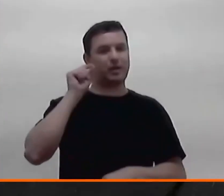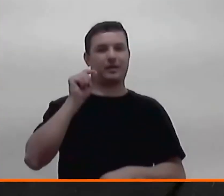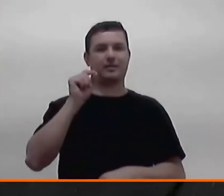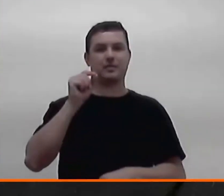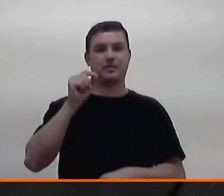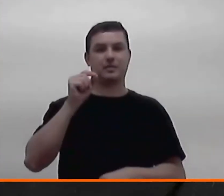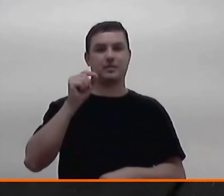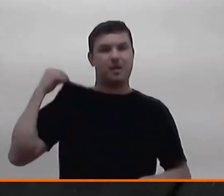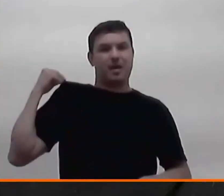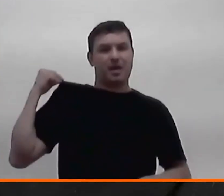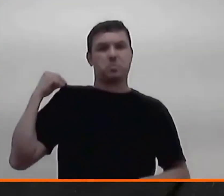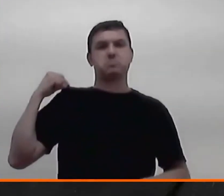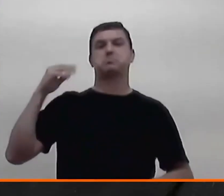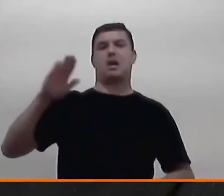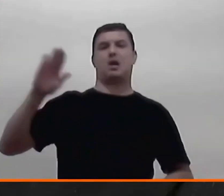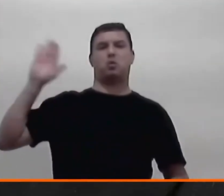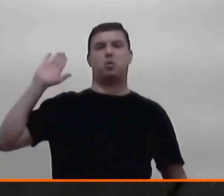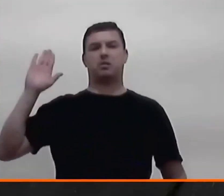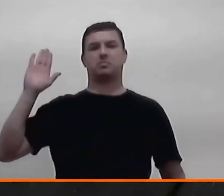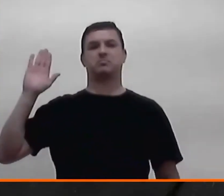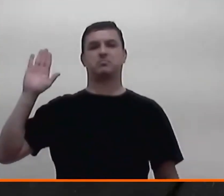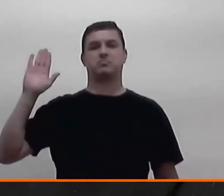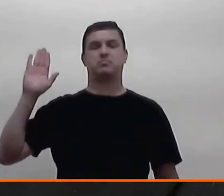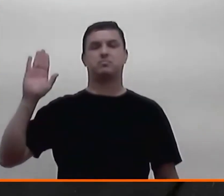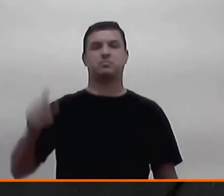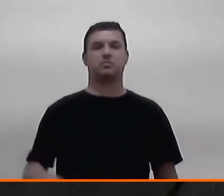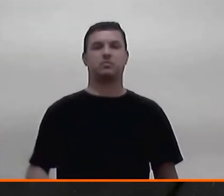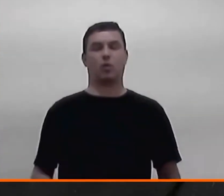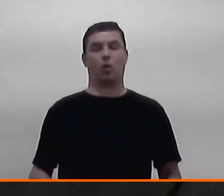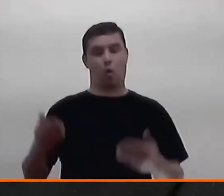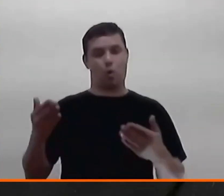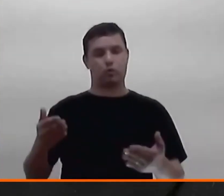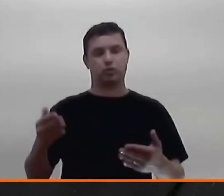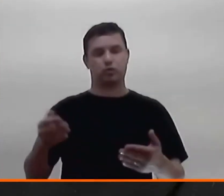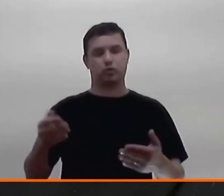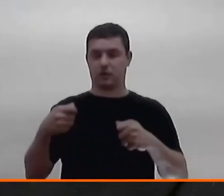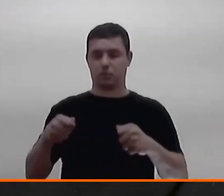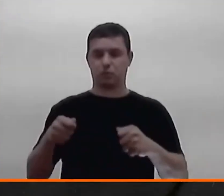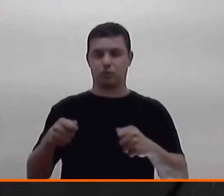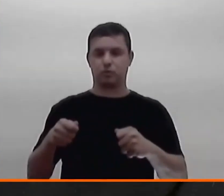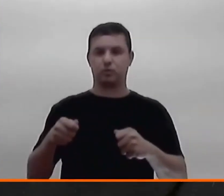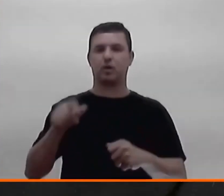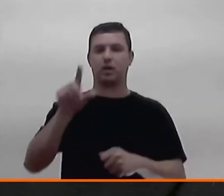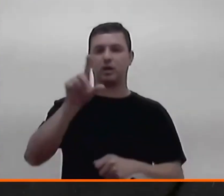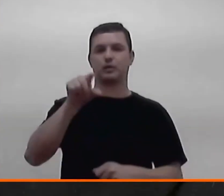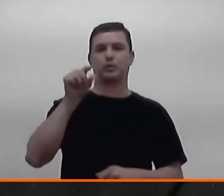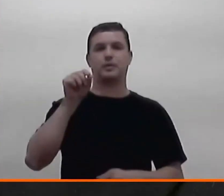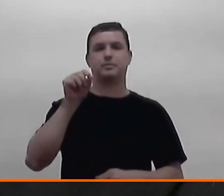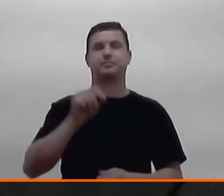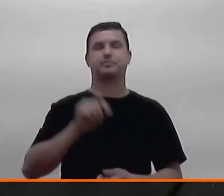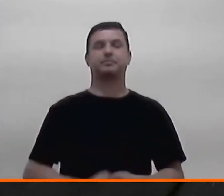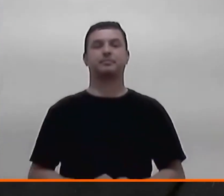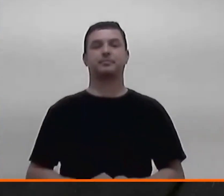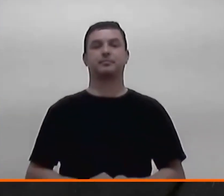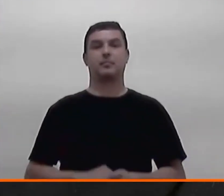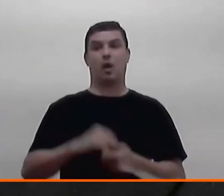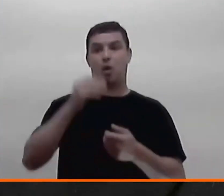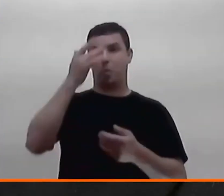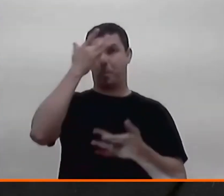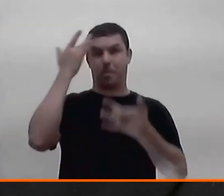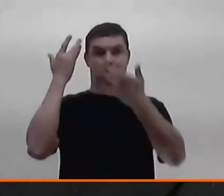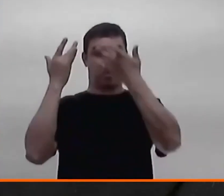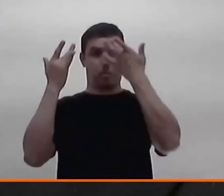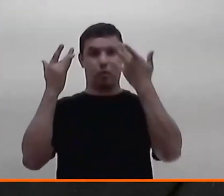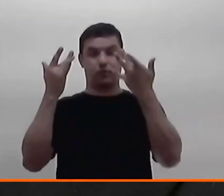É agora. É hoje. Senhor Jesus, o teu povo se apresentará